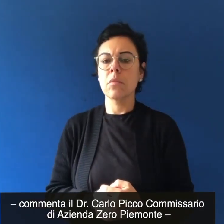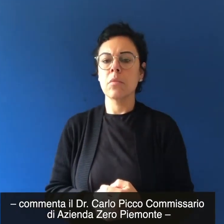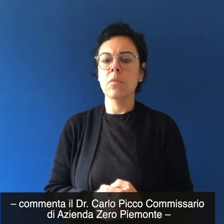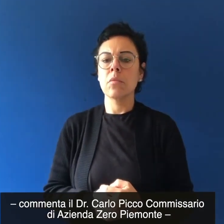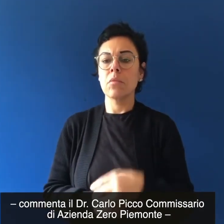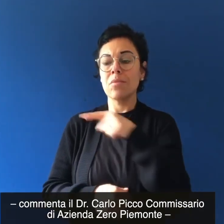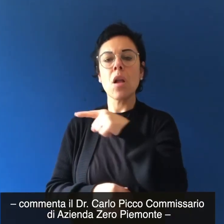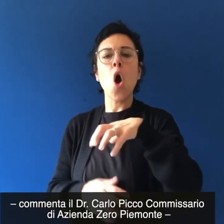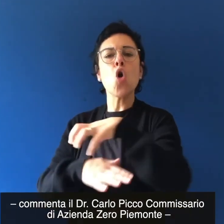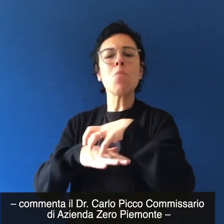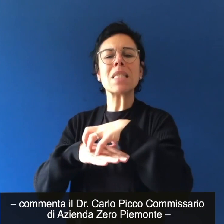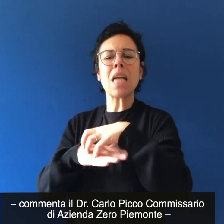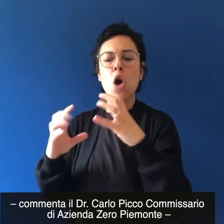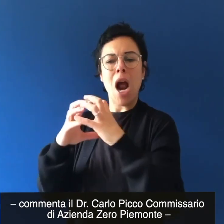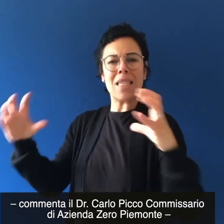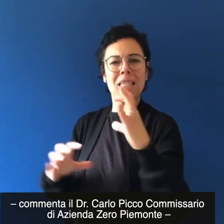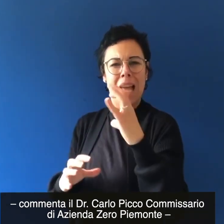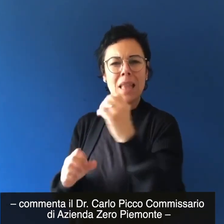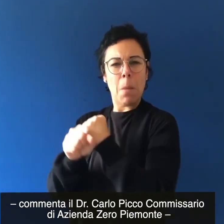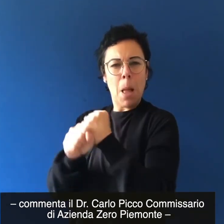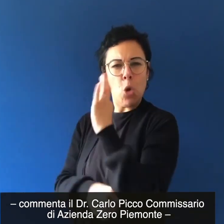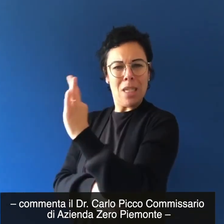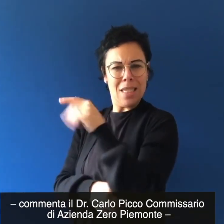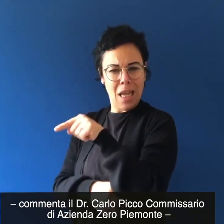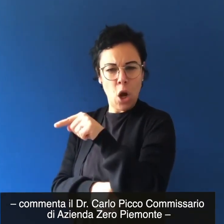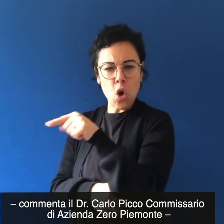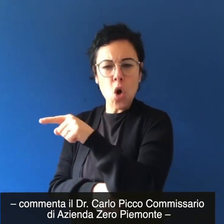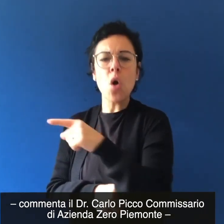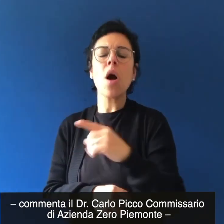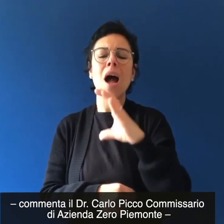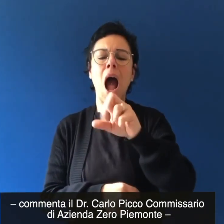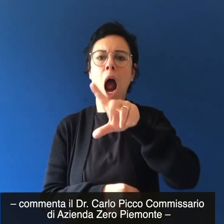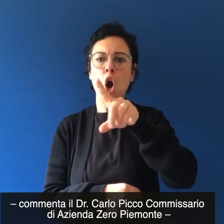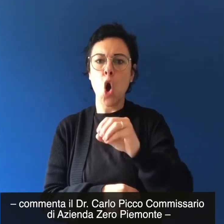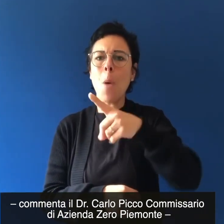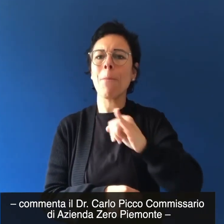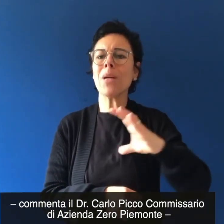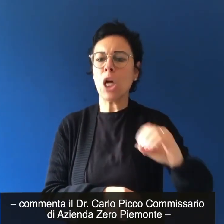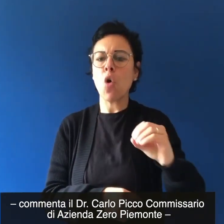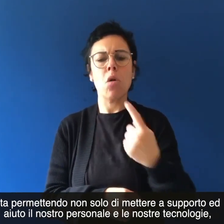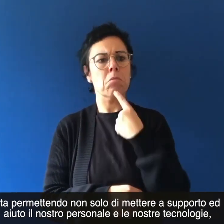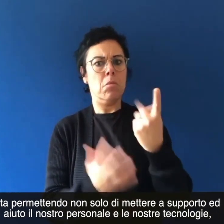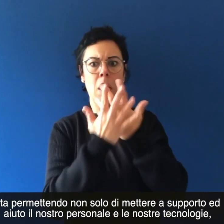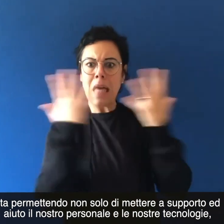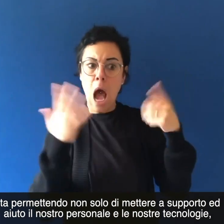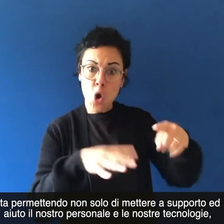commenta il dottor Carlo Picco, commissario di Azienda Zero Piemonte. Questo ci